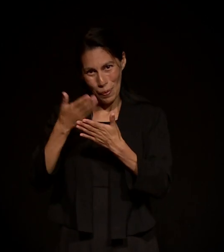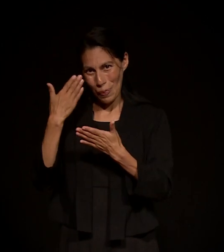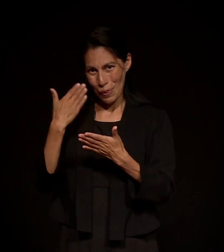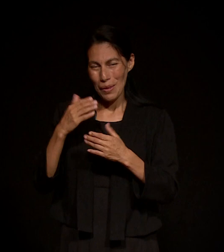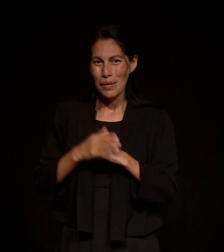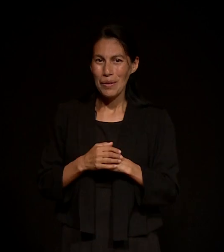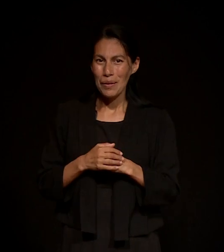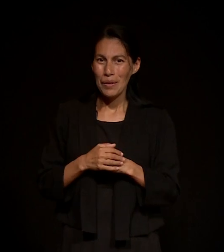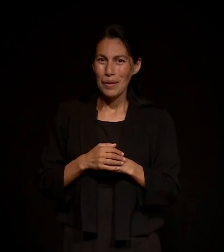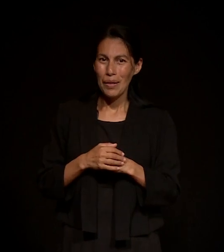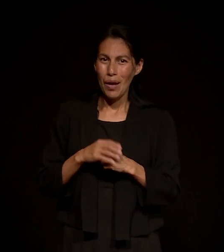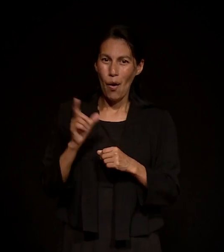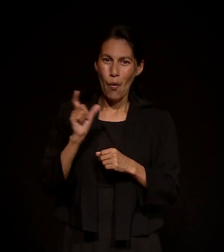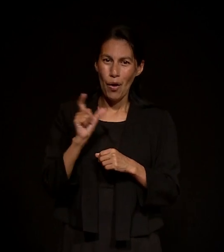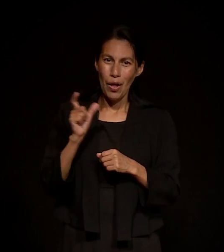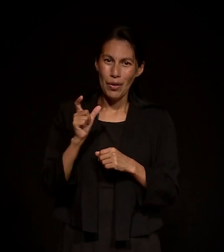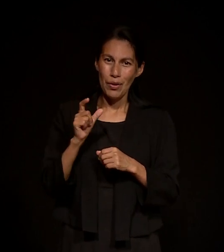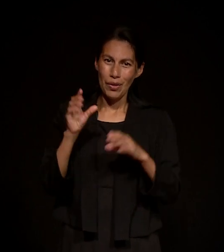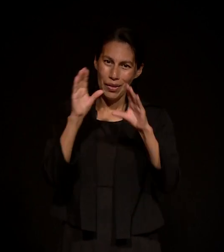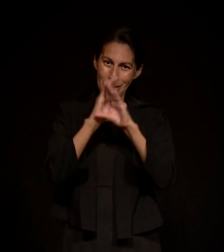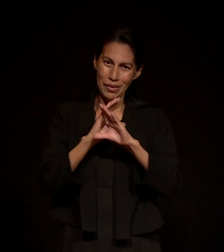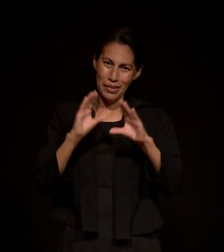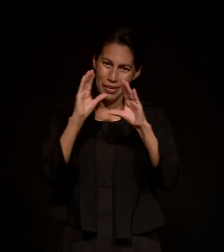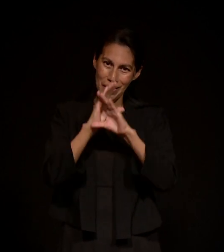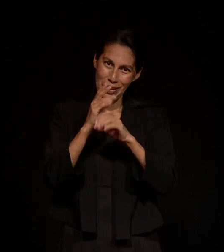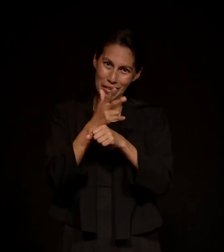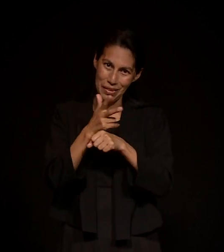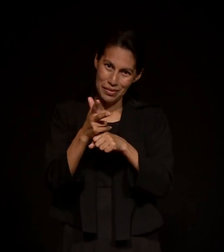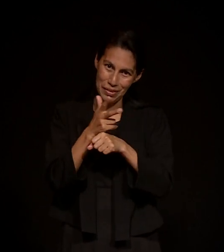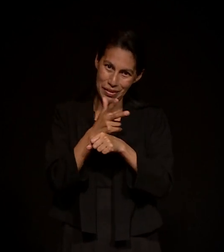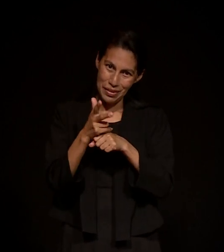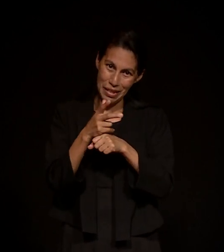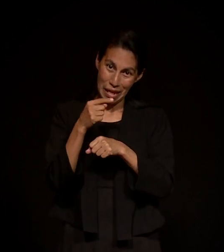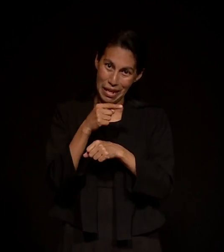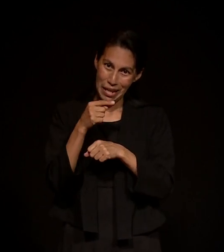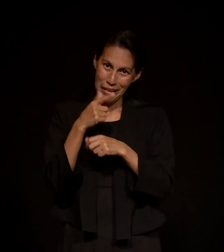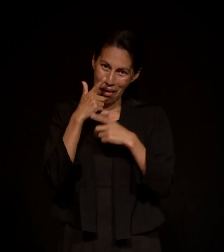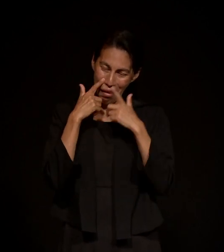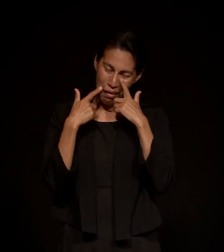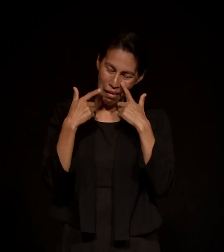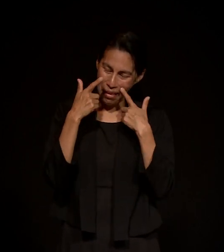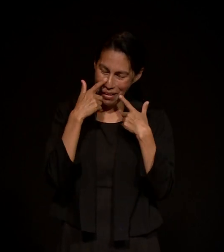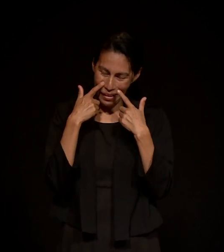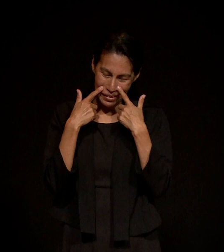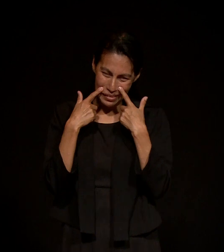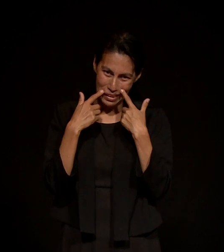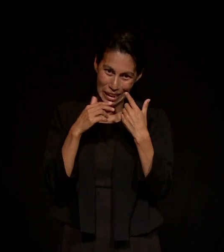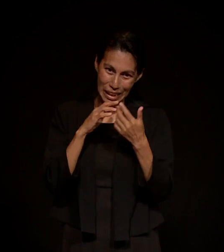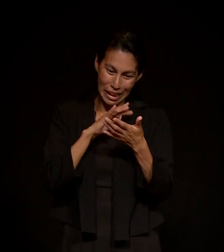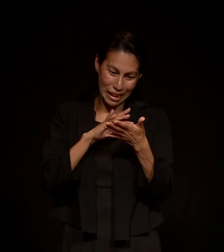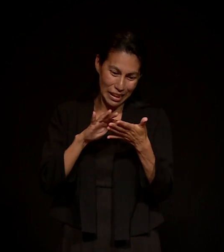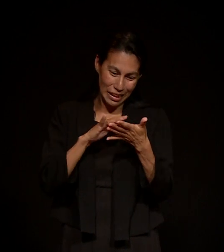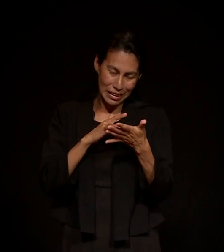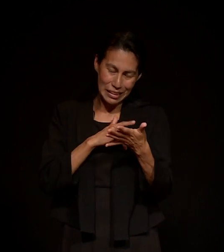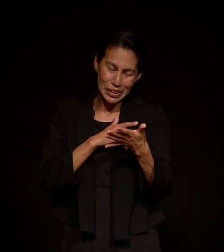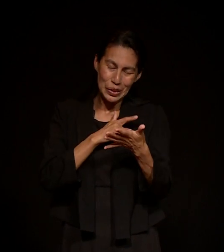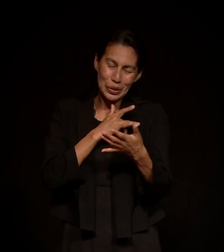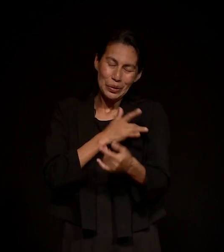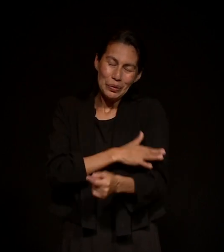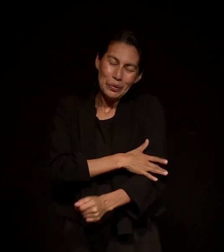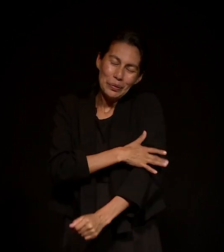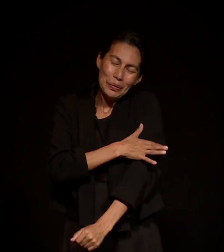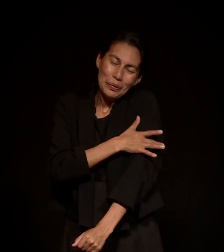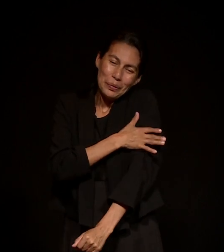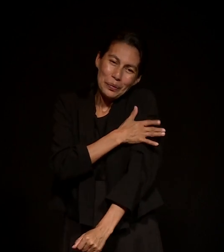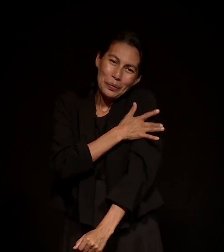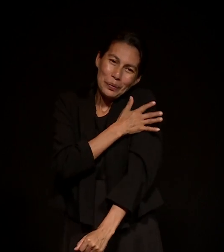cuando Víctor estaba cantando y grabando allí en el estudio, se puso a llorar porque una letra le llegó tanto,